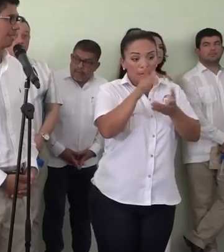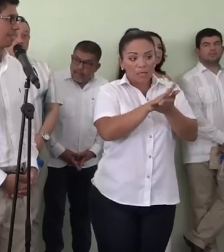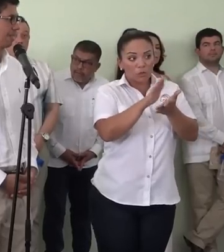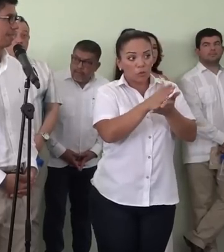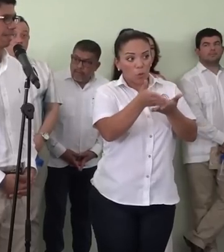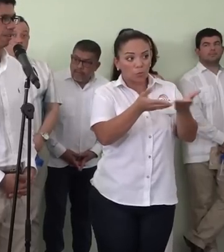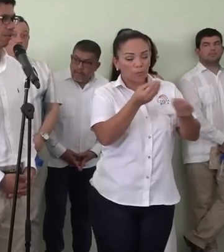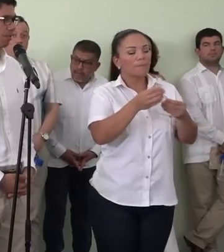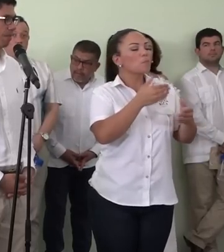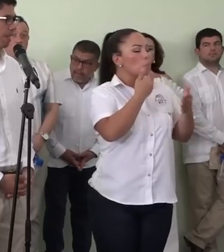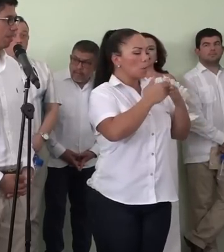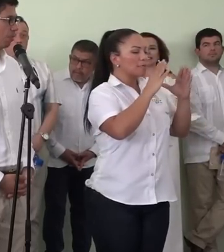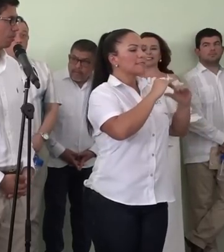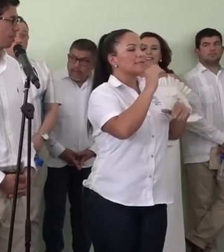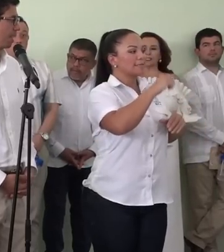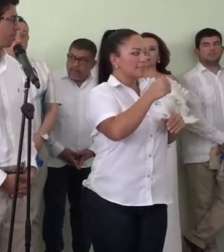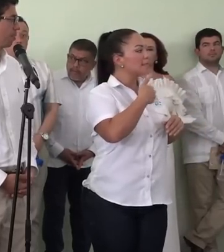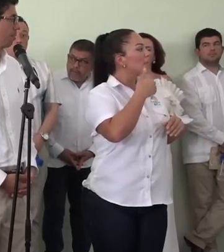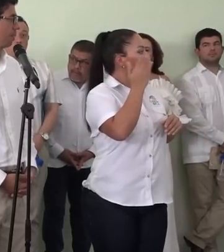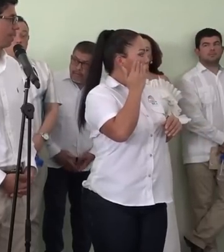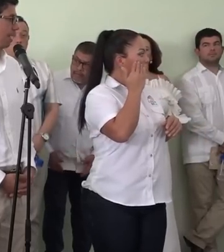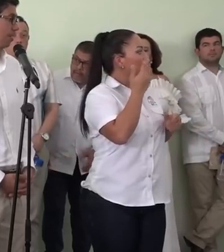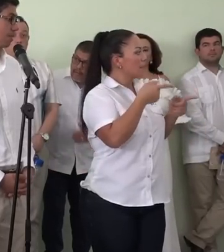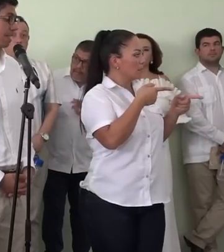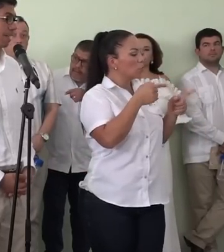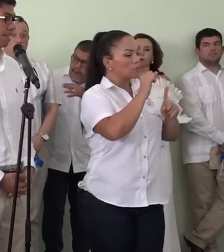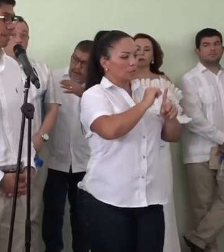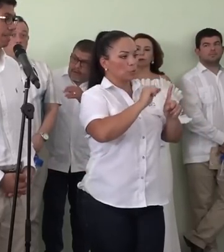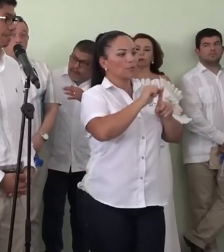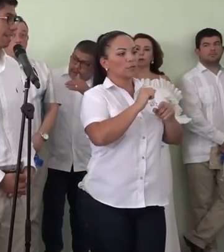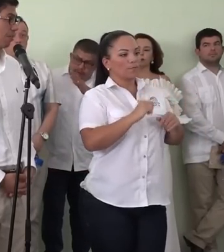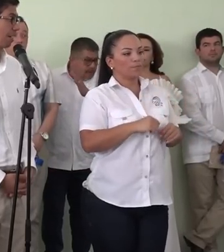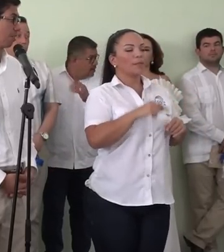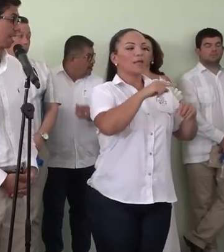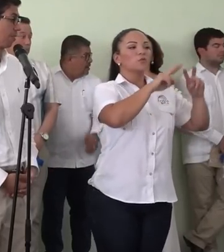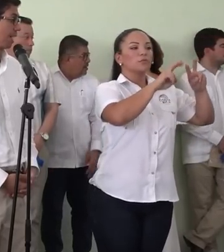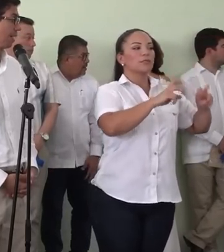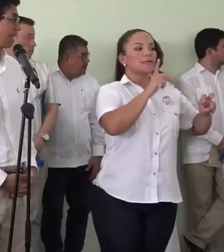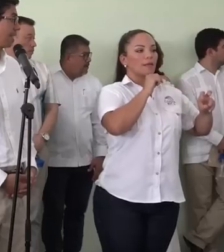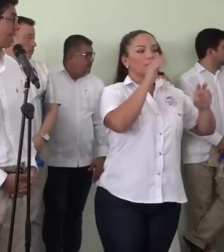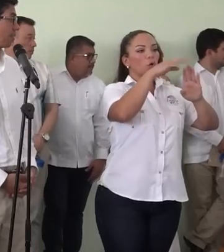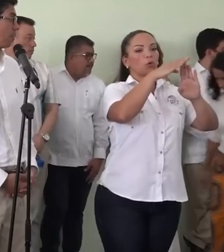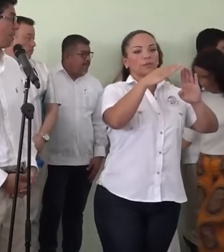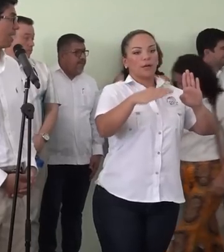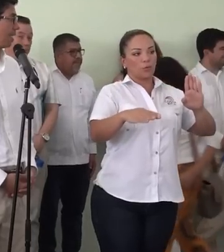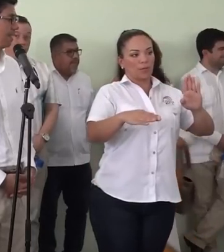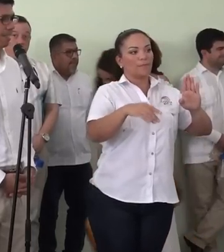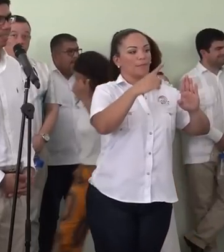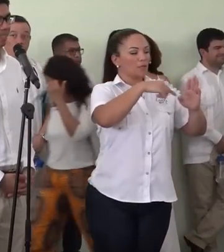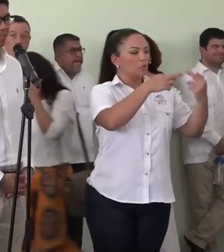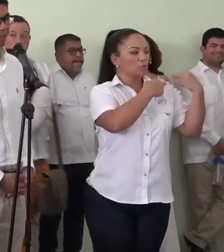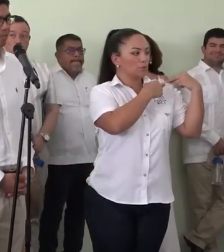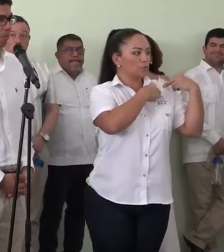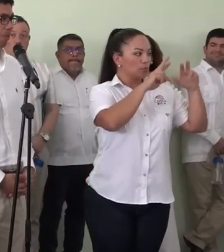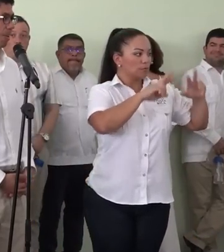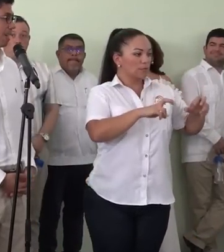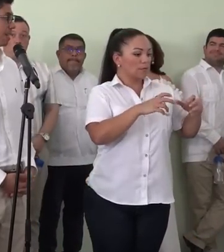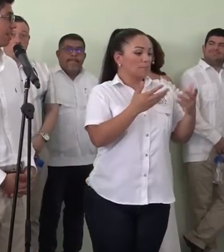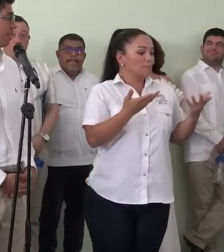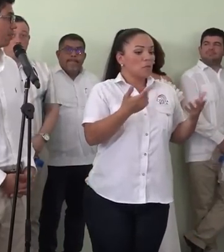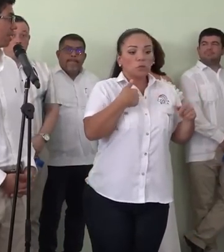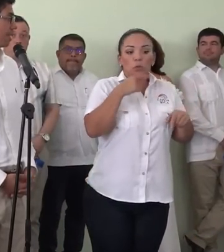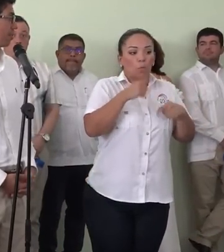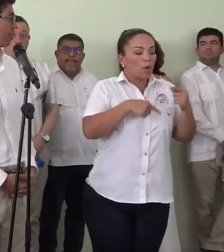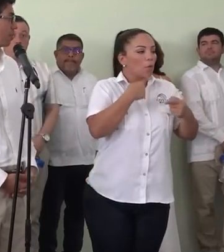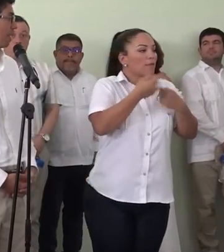Buenas tardes. Sí, tengo conocimiento. Lo está analizando la Contraloría General de la República. Y no puedo